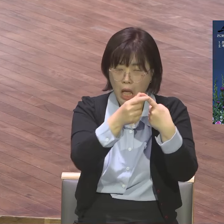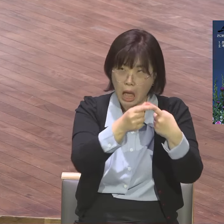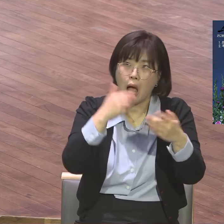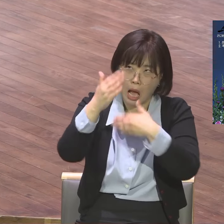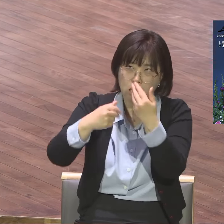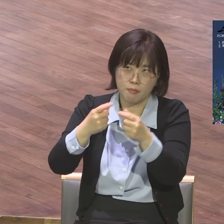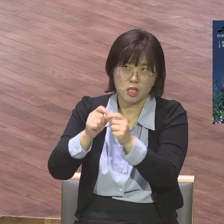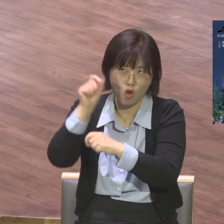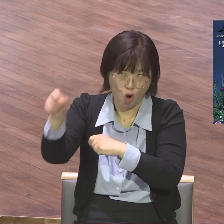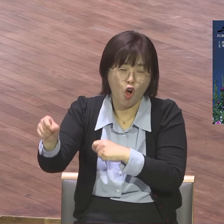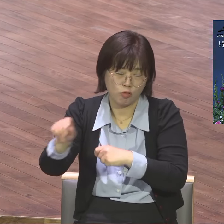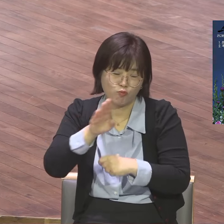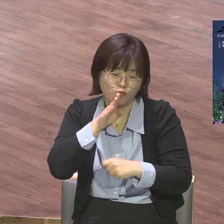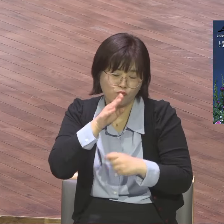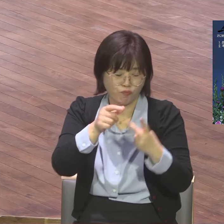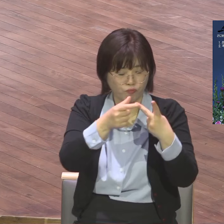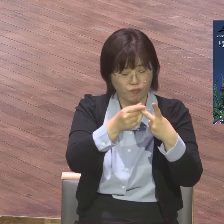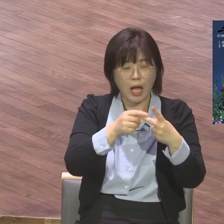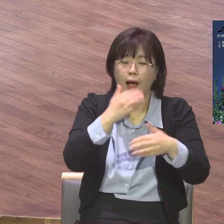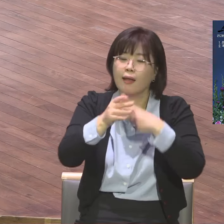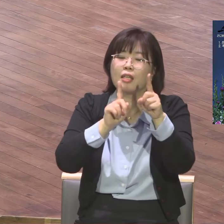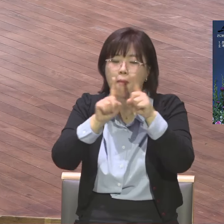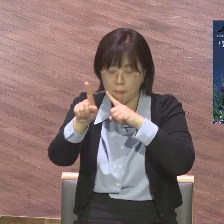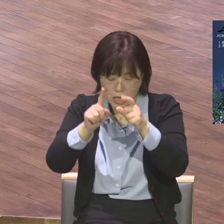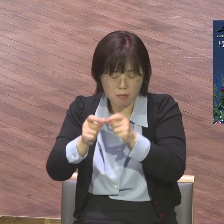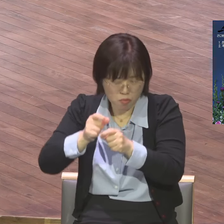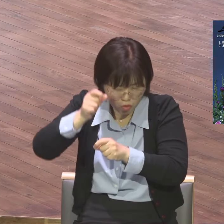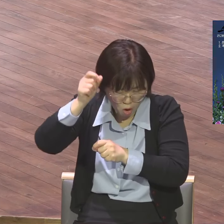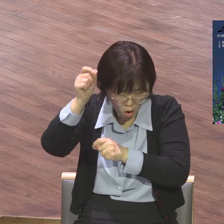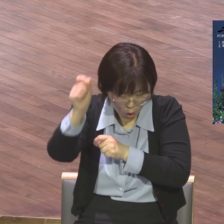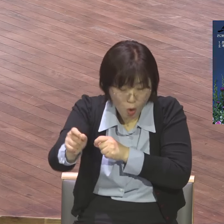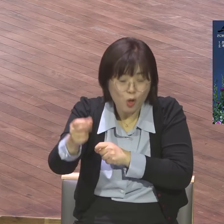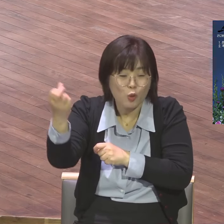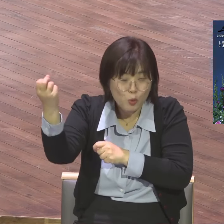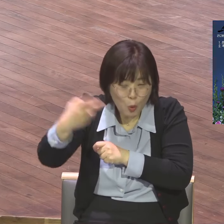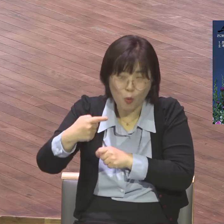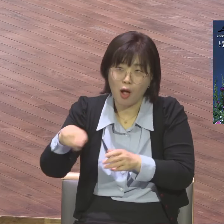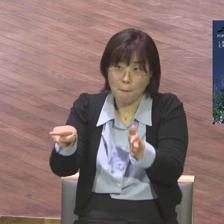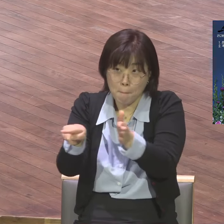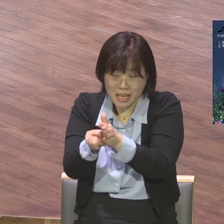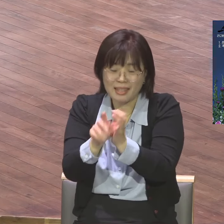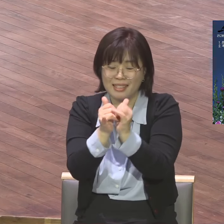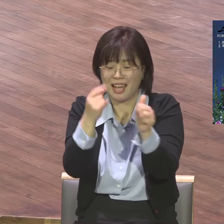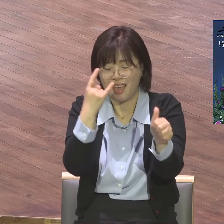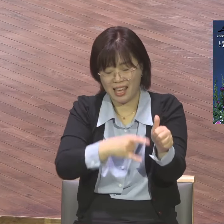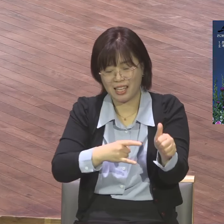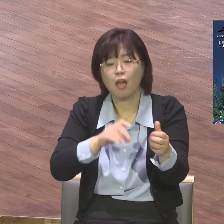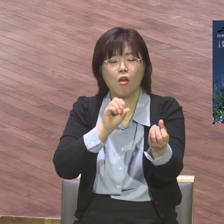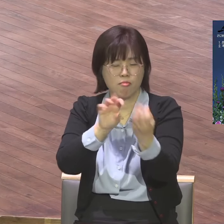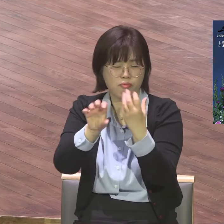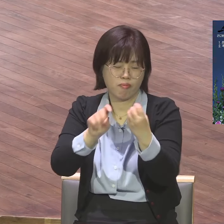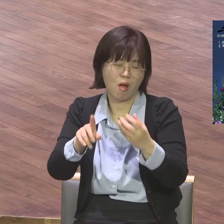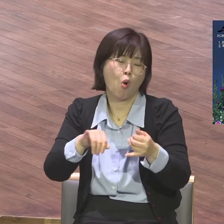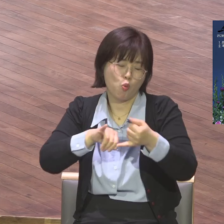것입니다. 하나님께 약속하신 말씀은 반드시 성취된다는 것입니다. 그래서 말씀을 가지고 있어야